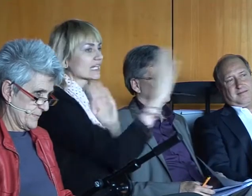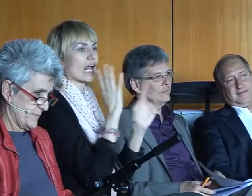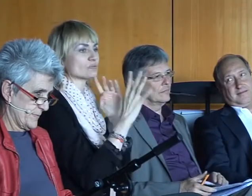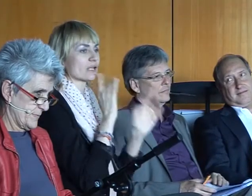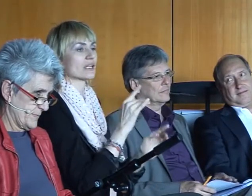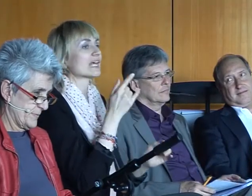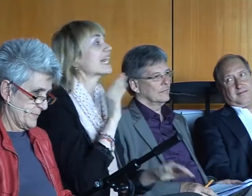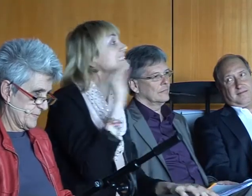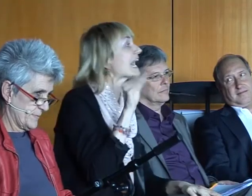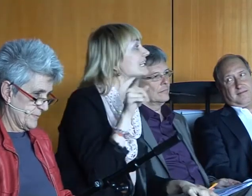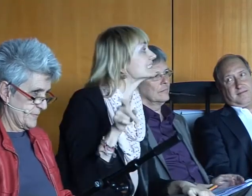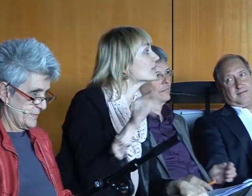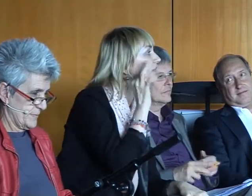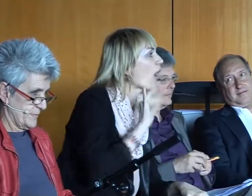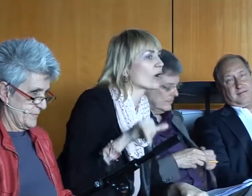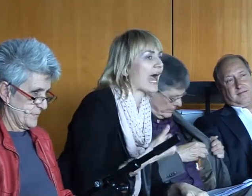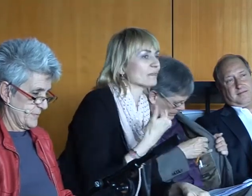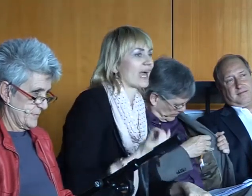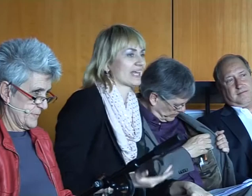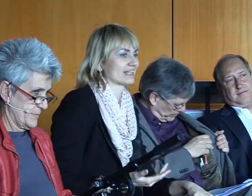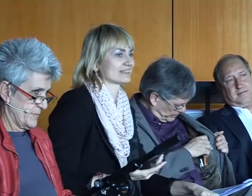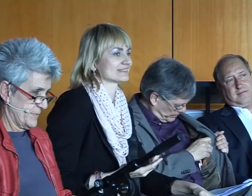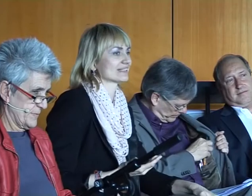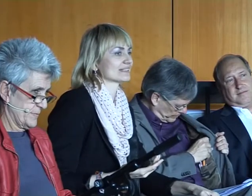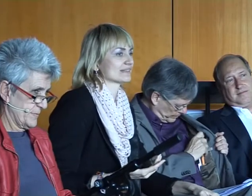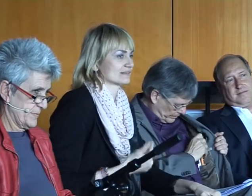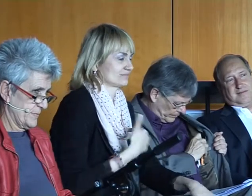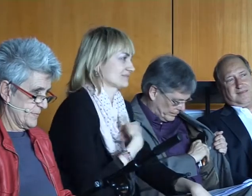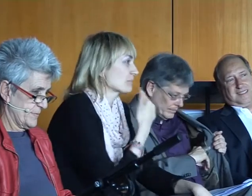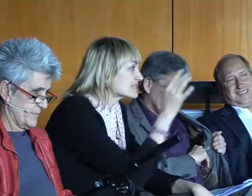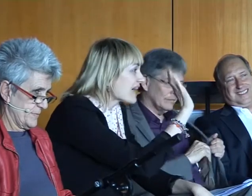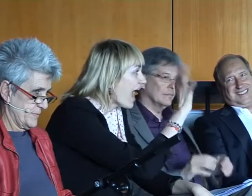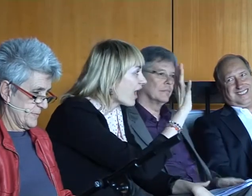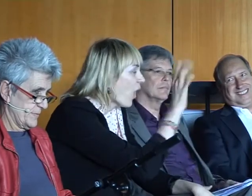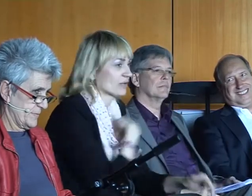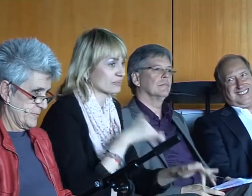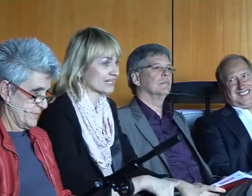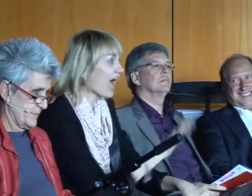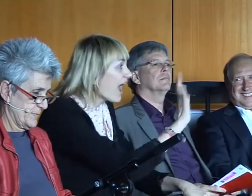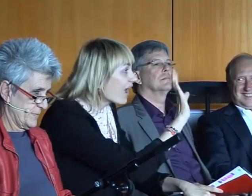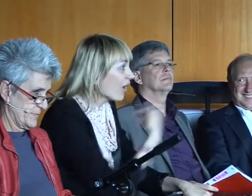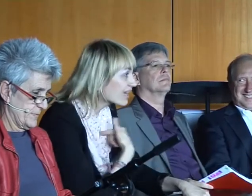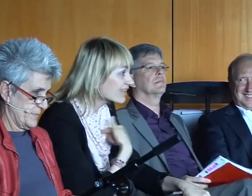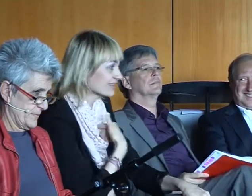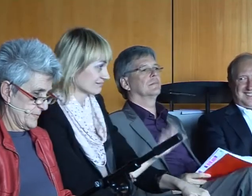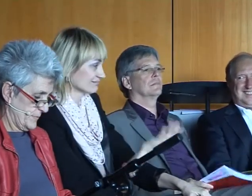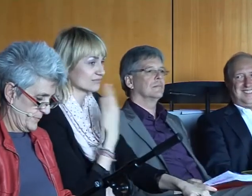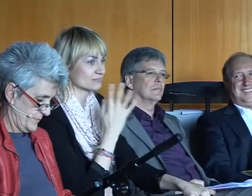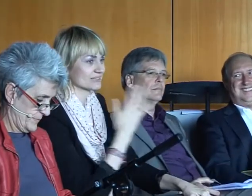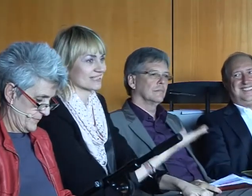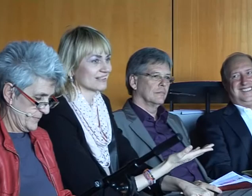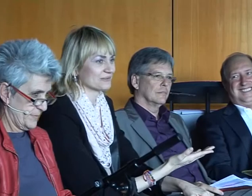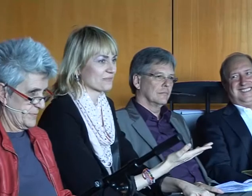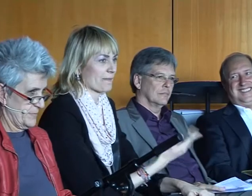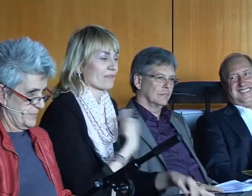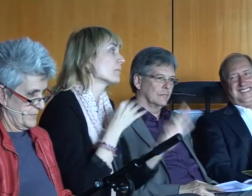reagieren. Viele Menschen reden mich auch nicht direkt an, sondern sagen Sie der Frau Jarmer bitte, und dann sage ich, hallo, ich bin hier, Sie können mich